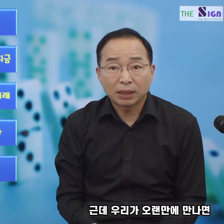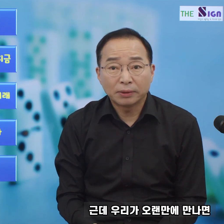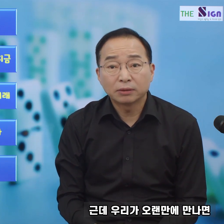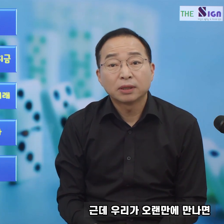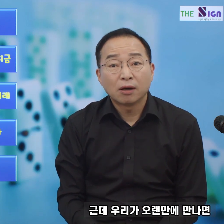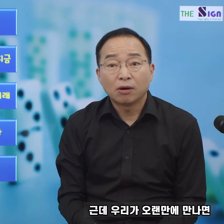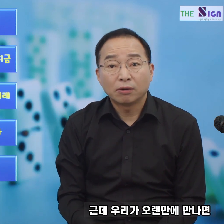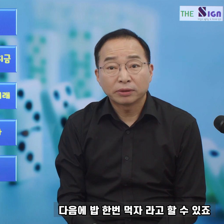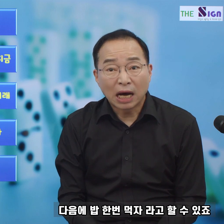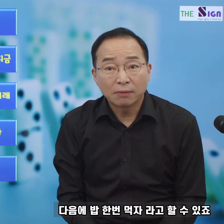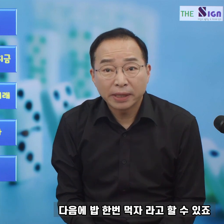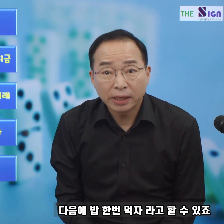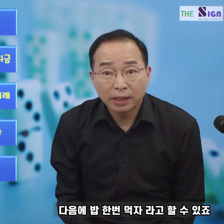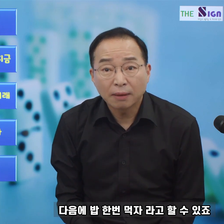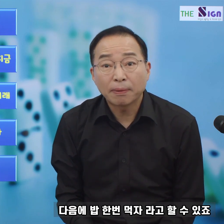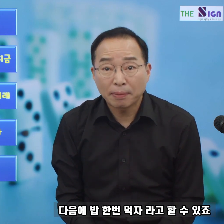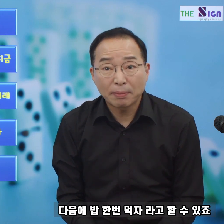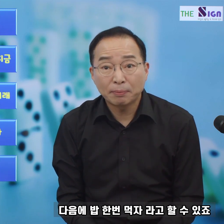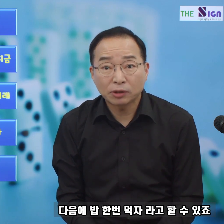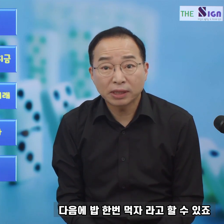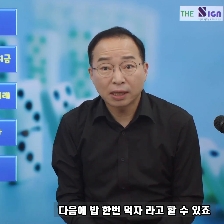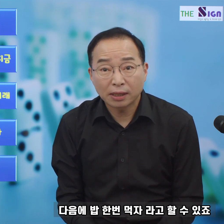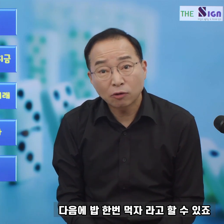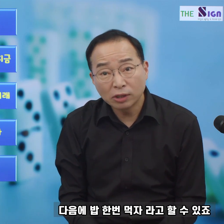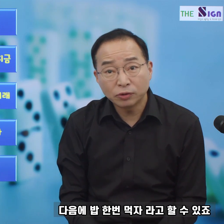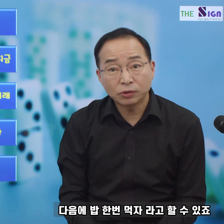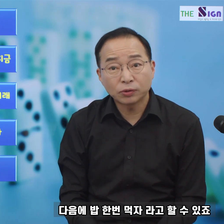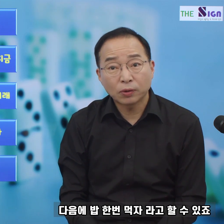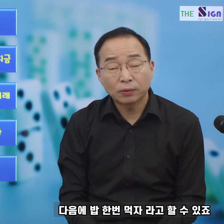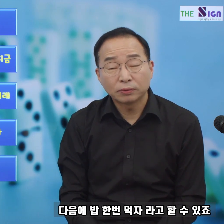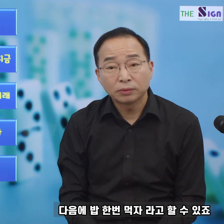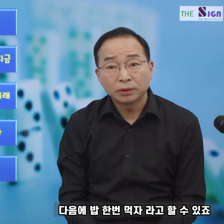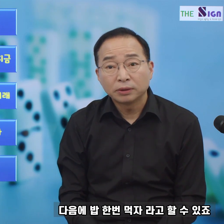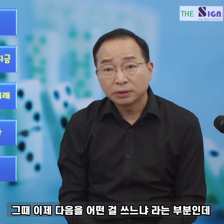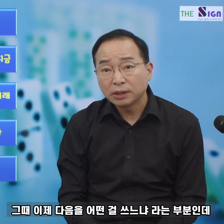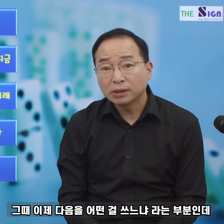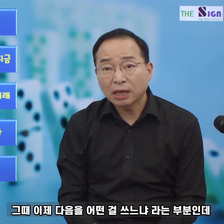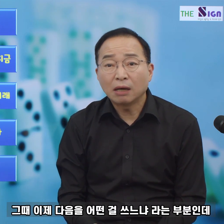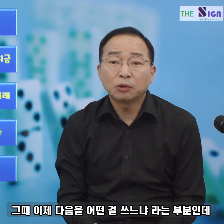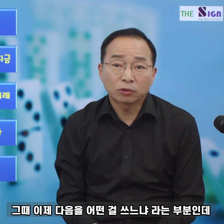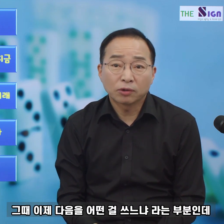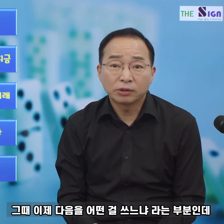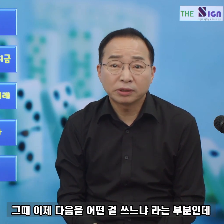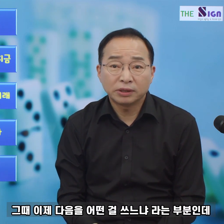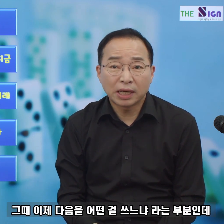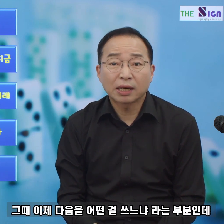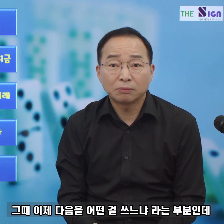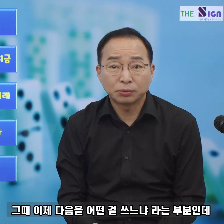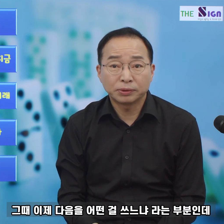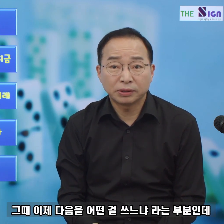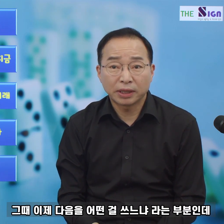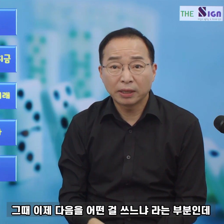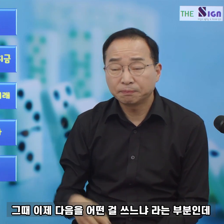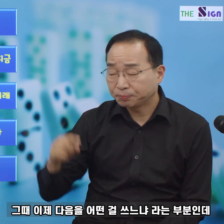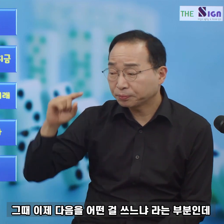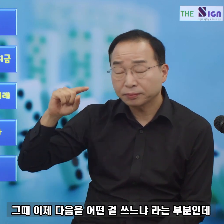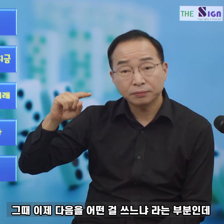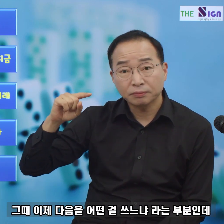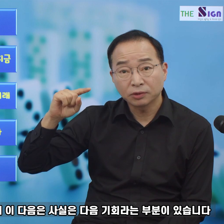만나면 다음에 밥 한번 먹자라고 할 수 있죠. 그때 이제 다음을 어떤 걸 쓰느냐라는 부분인데 첫